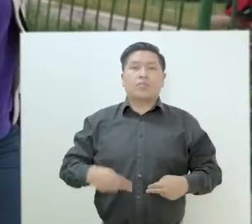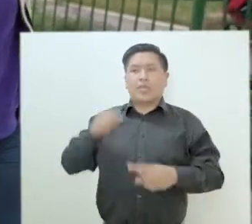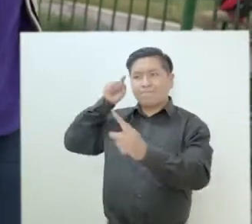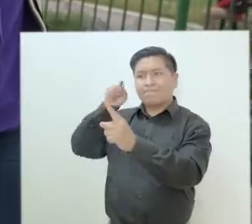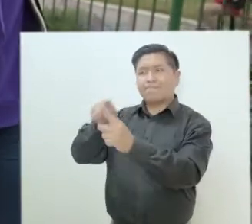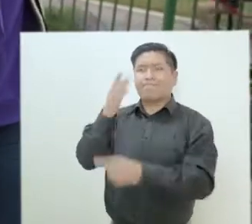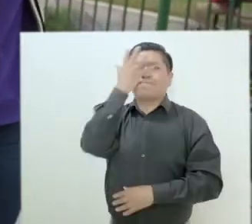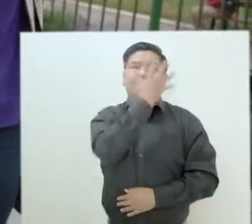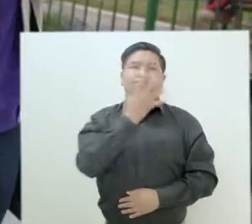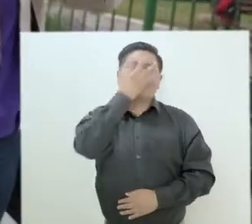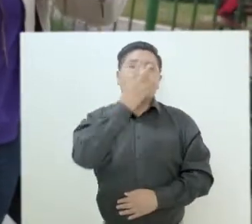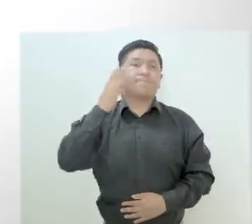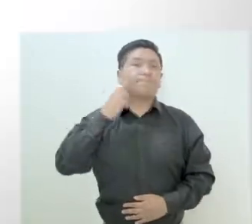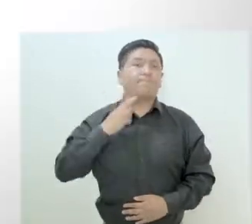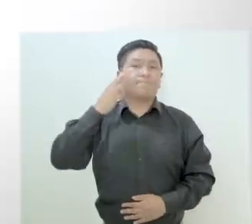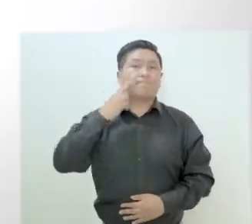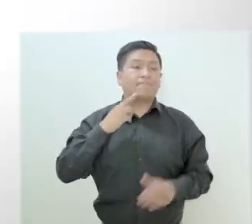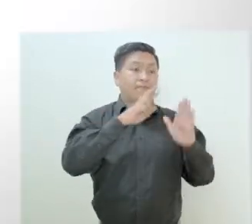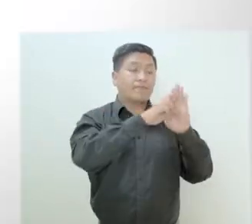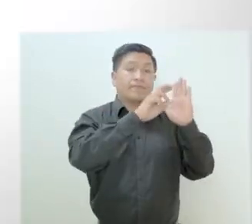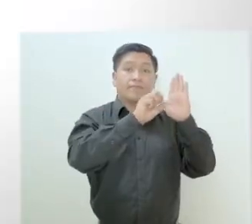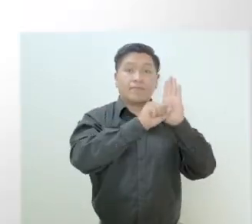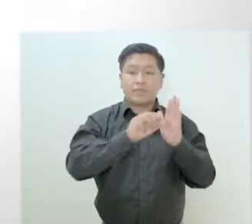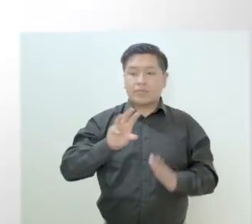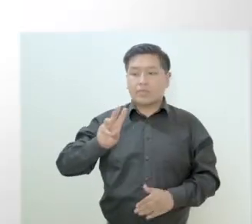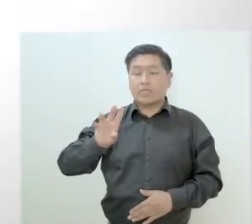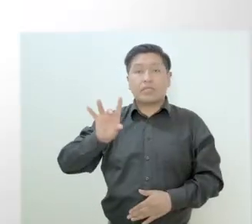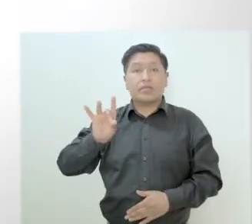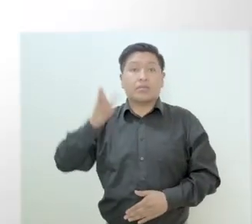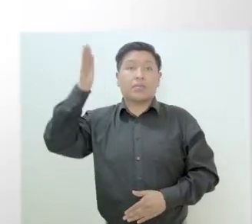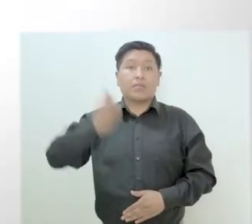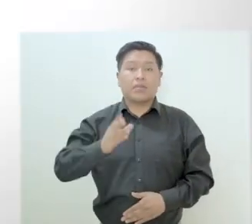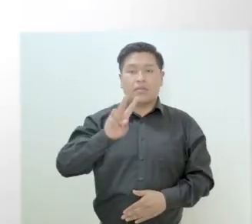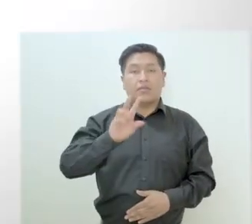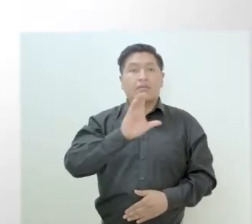los Afrodescendientes. Resolución